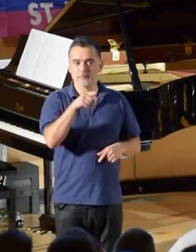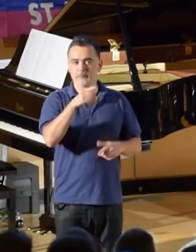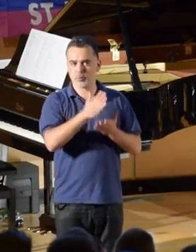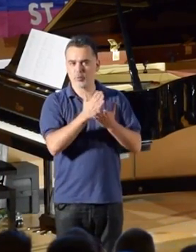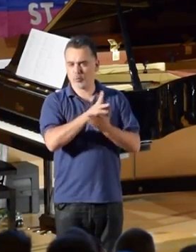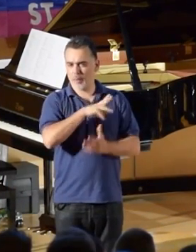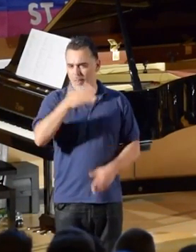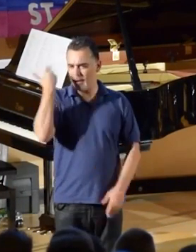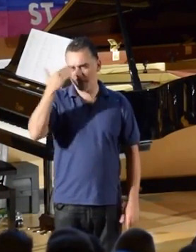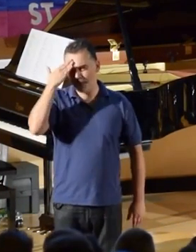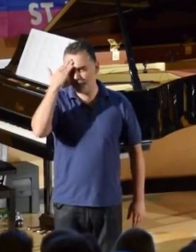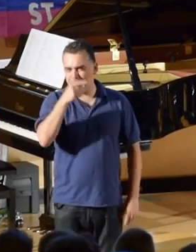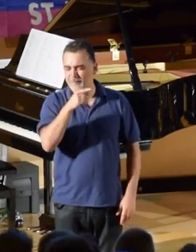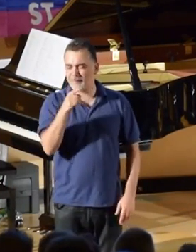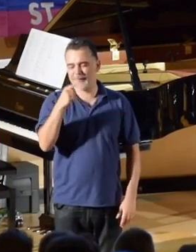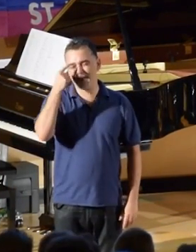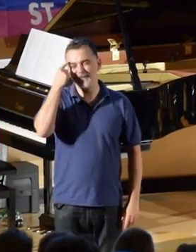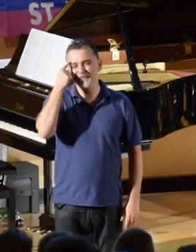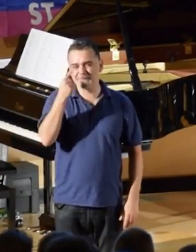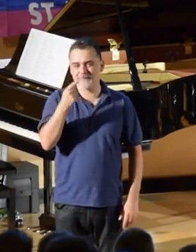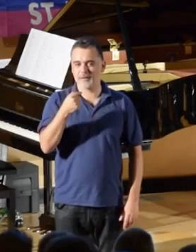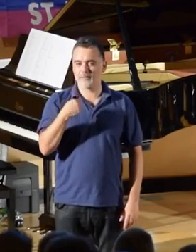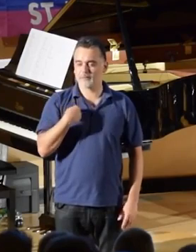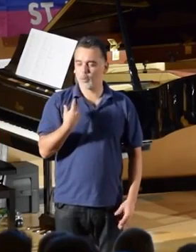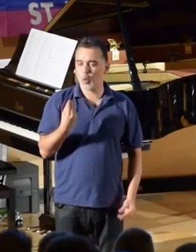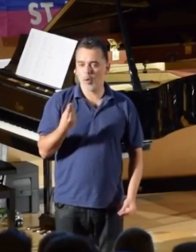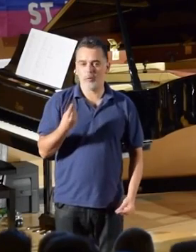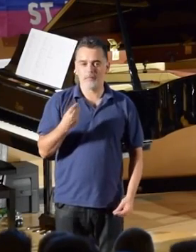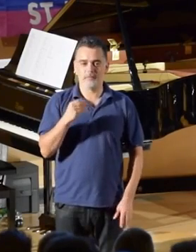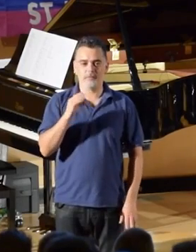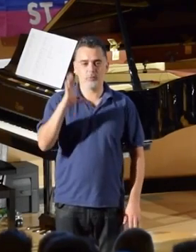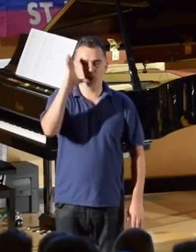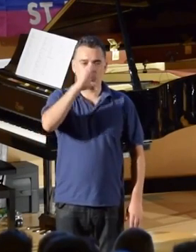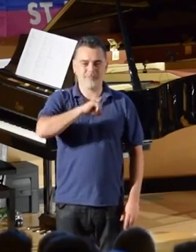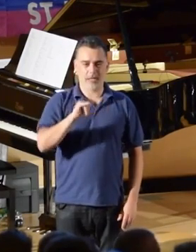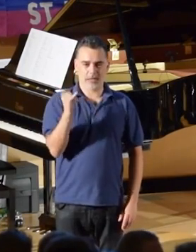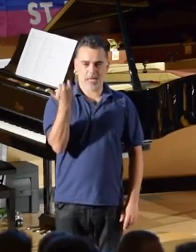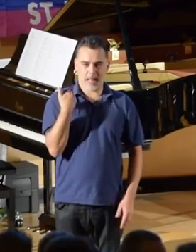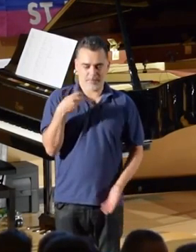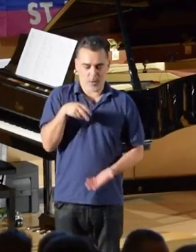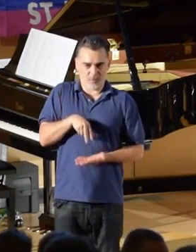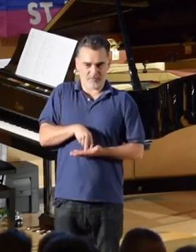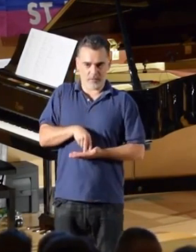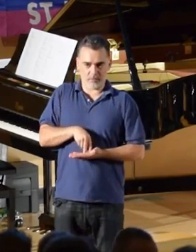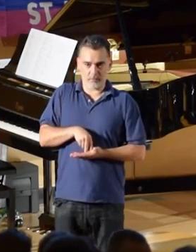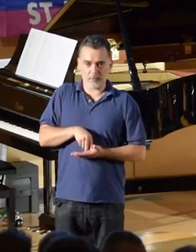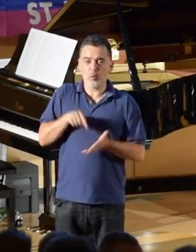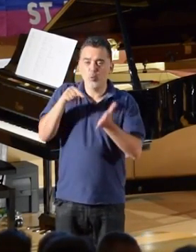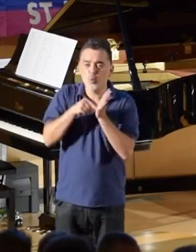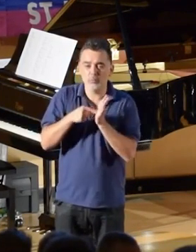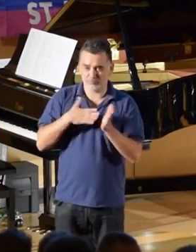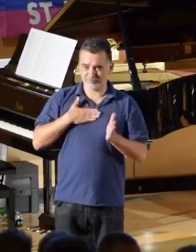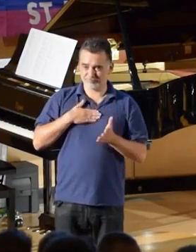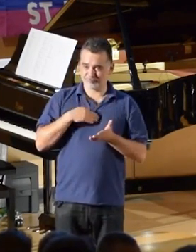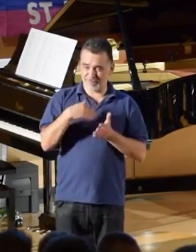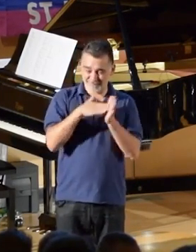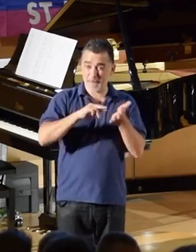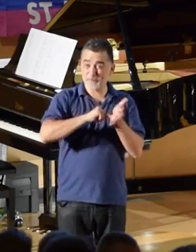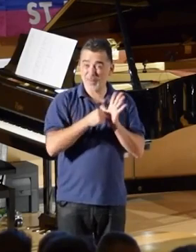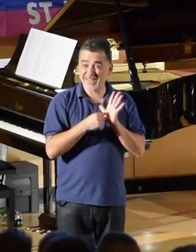schon länger kennen, die wissen, dass ich des Öfteren auch in Schwarz-Gelb auftrete. Nicht so sehr wegen der politischen Farben oder eher